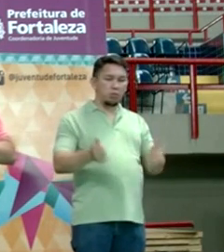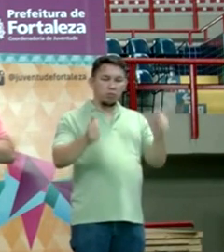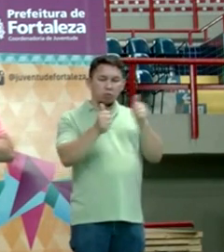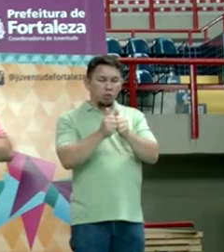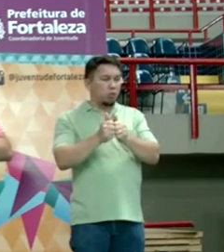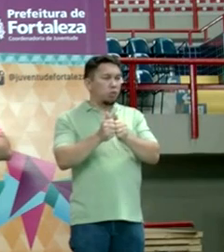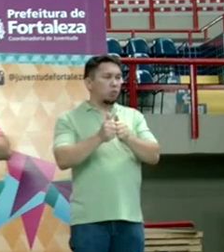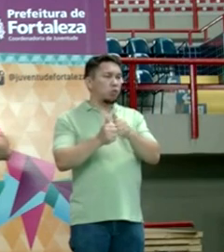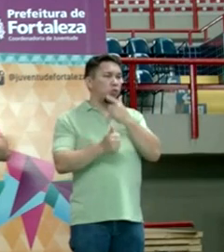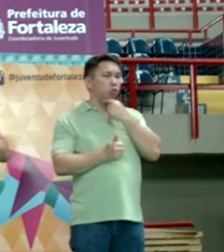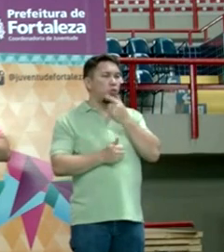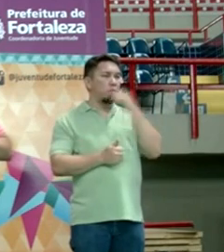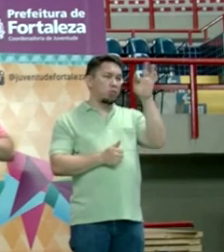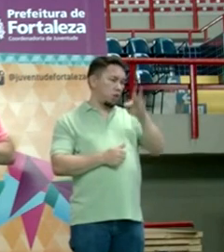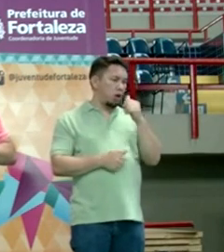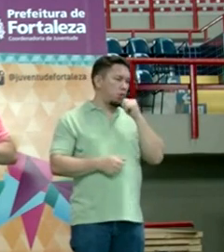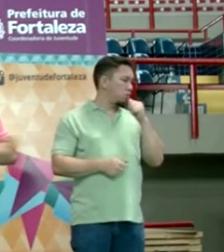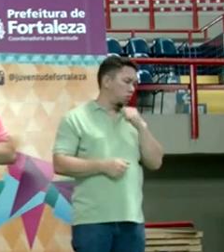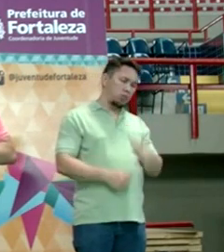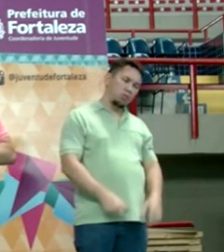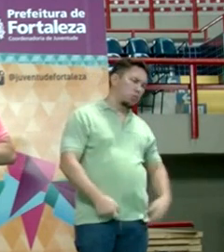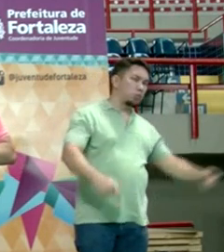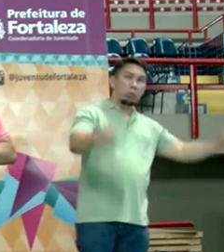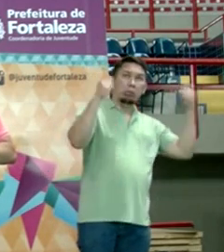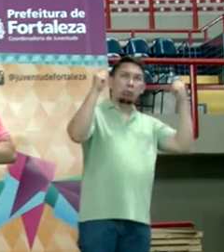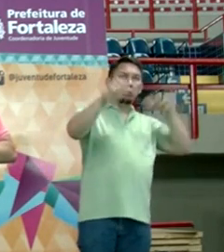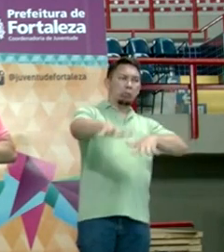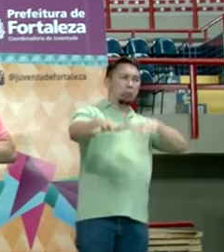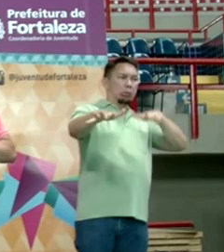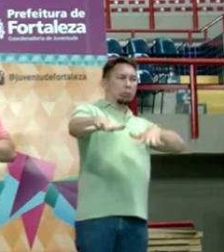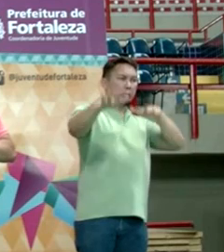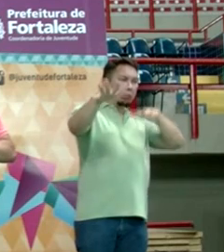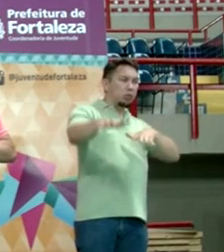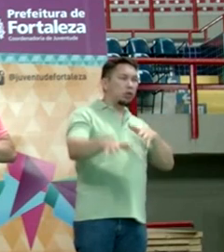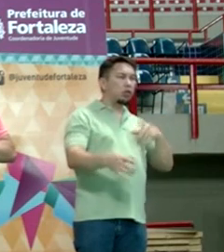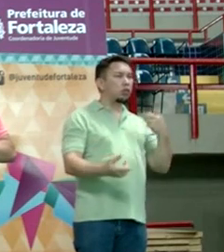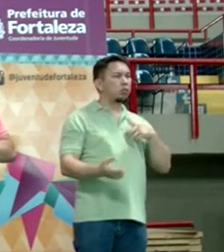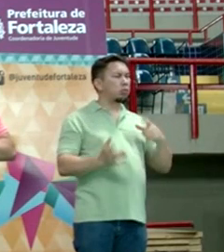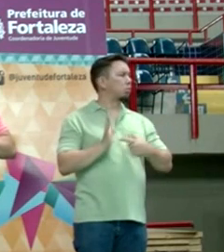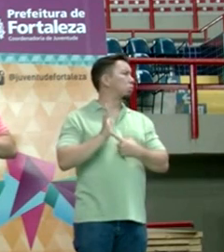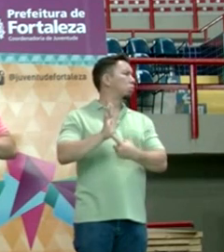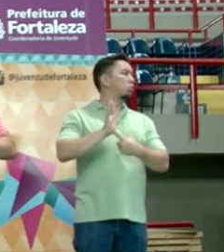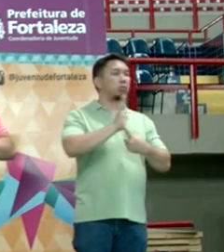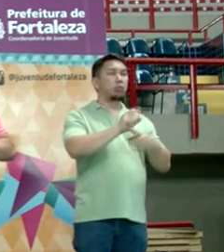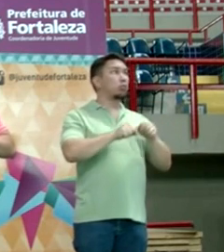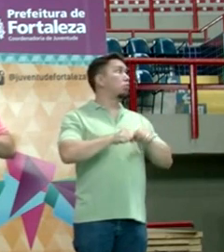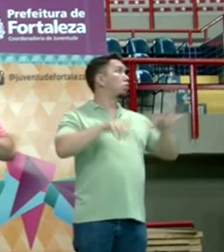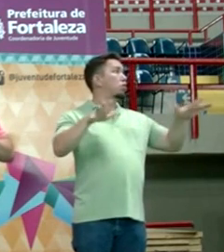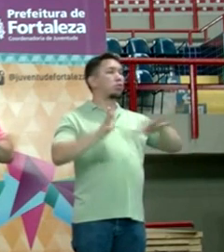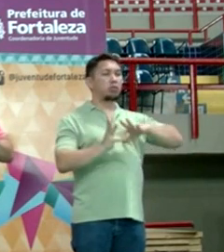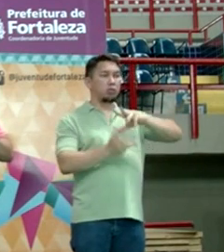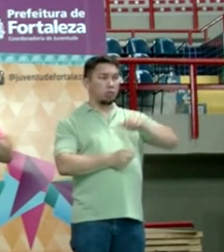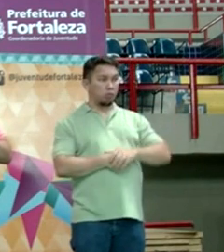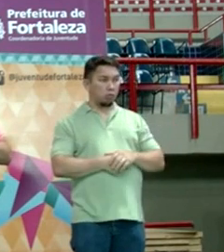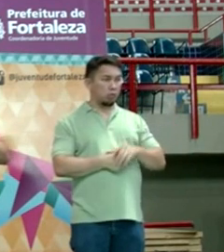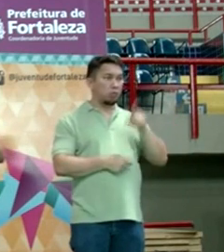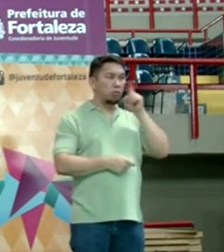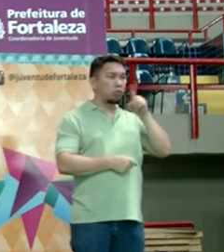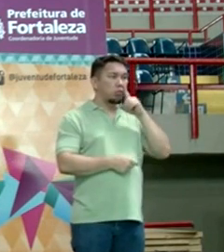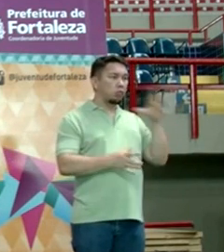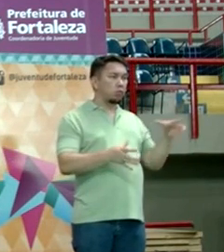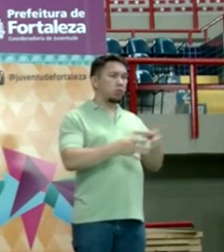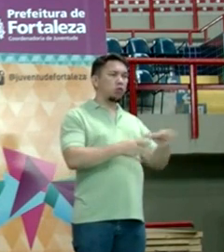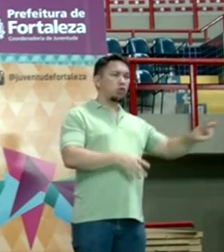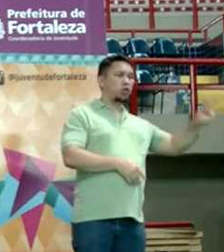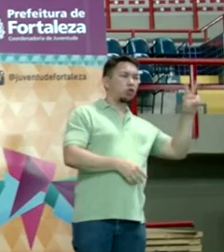na universidade, pois as mulheres foram às ruas protestar. E quando houve esses protestos, isso se espalhou para o mundo. Nos Estados Unidos surgiu o